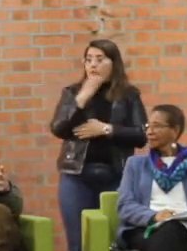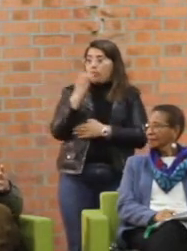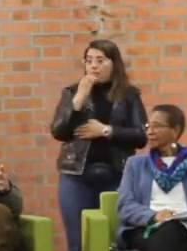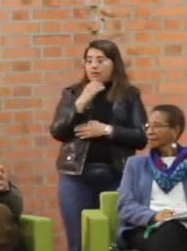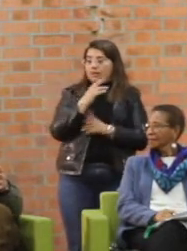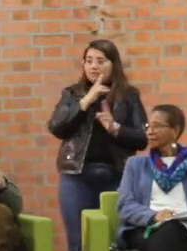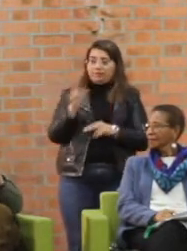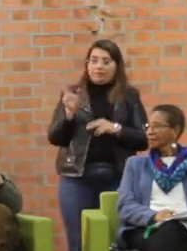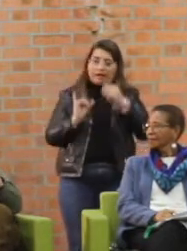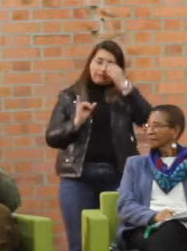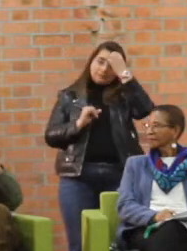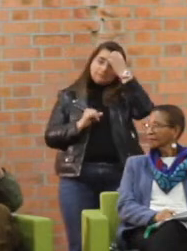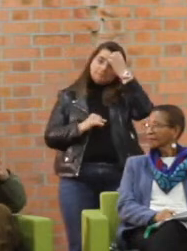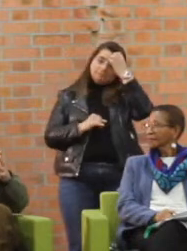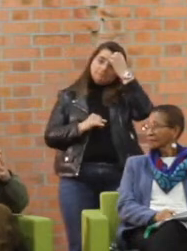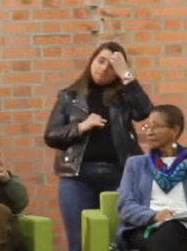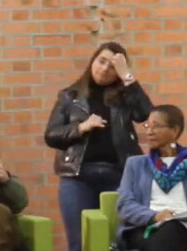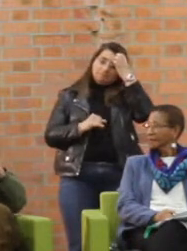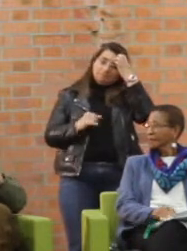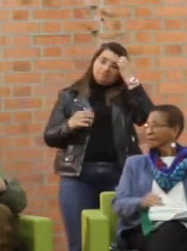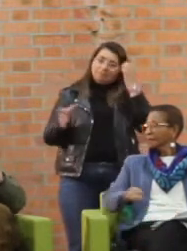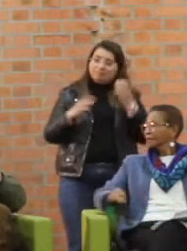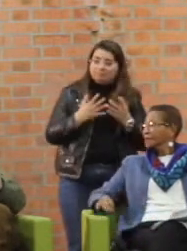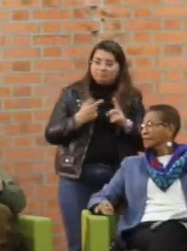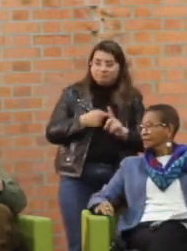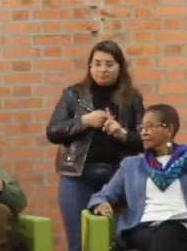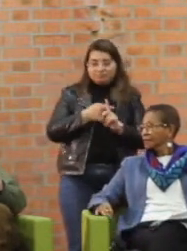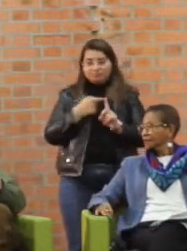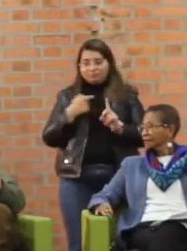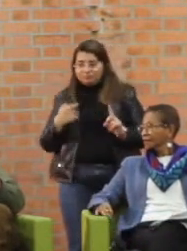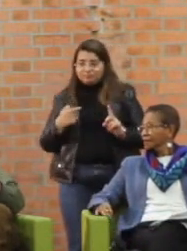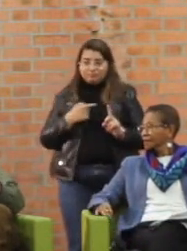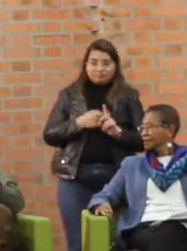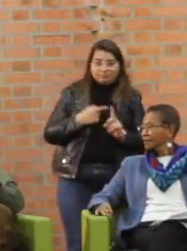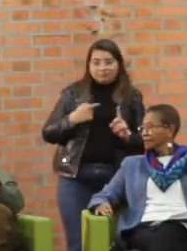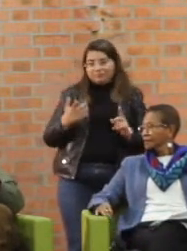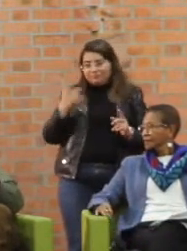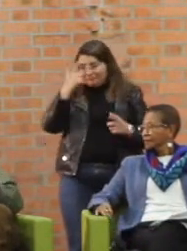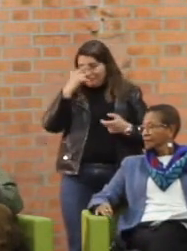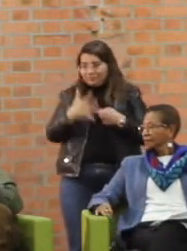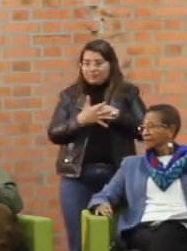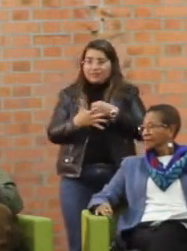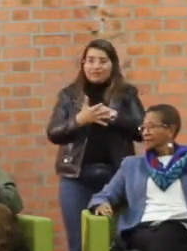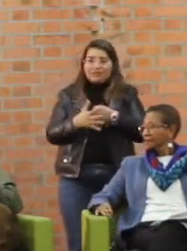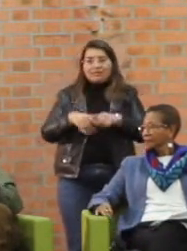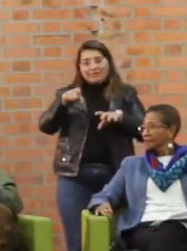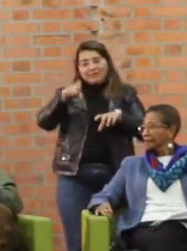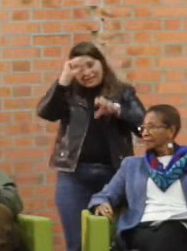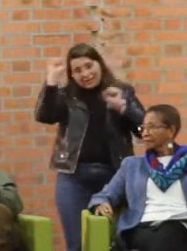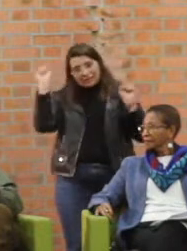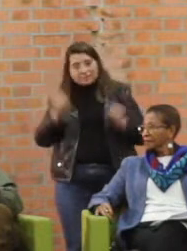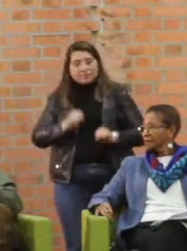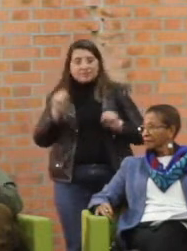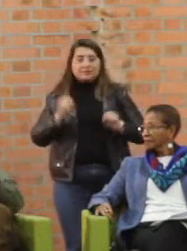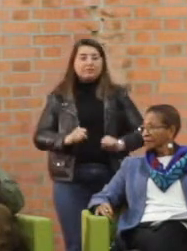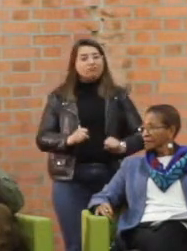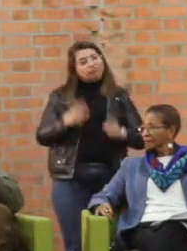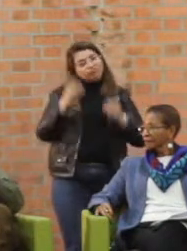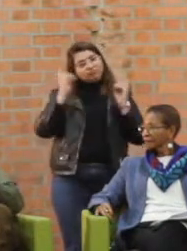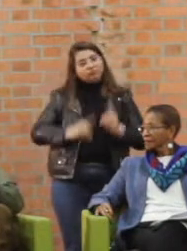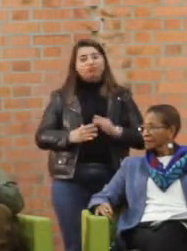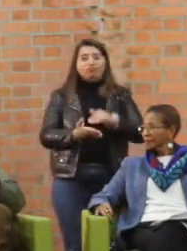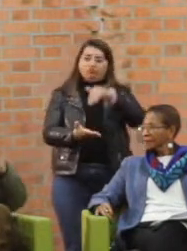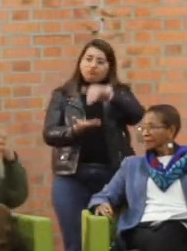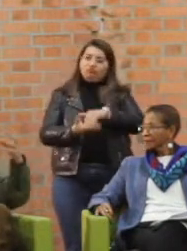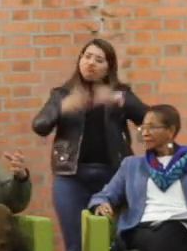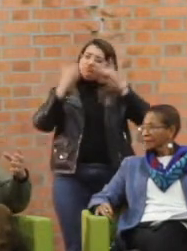de esa sentencia eso no está mal para un tribunal constitucional porque los tribunales constitucionales tienen que tener la capacidad de ser contra mayoritarios de a veces